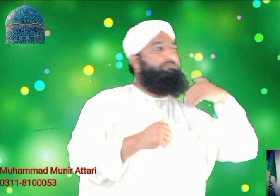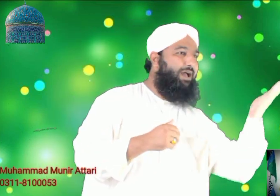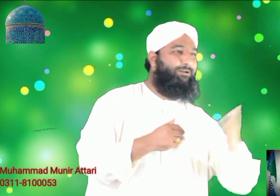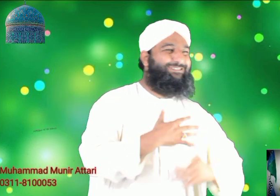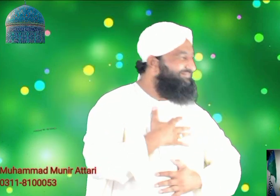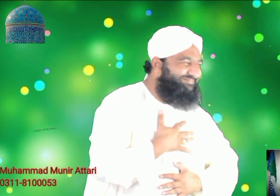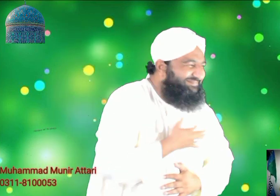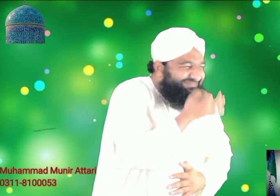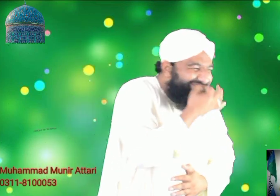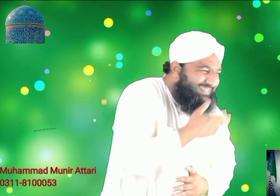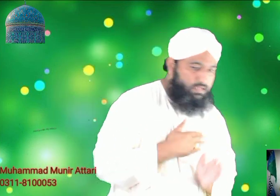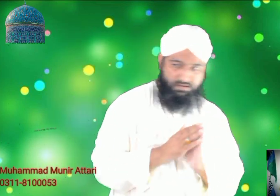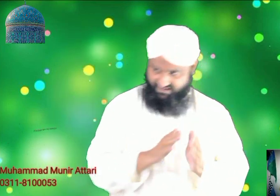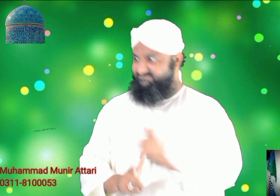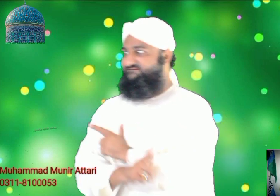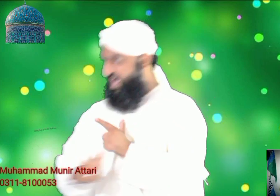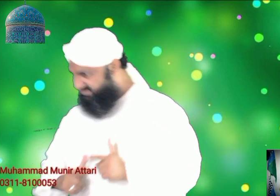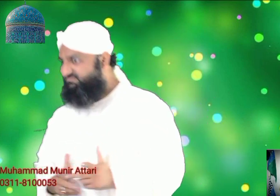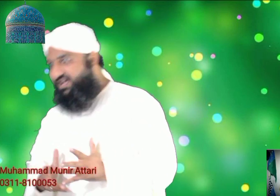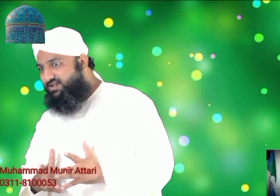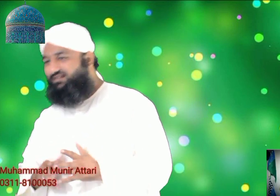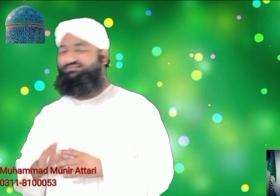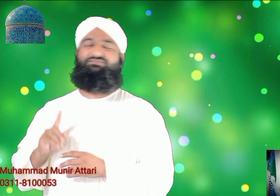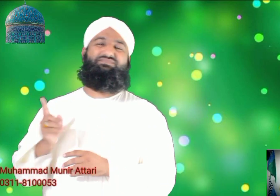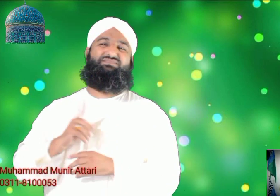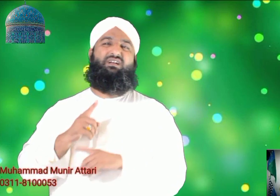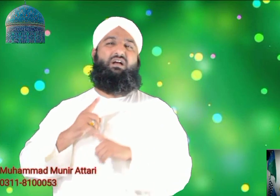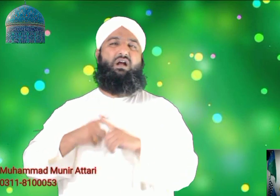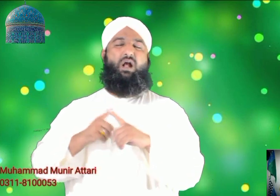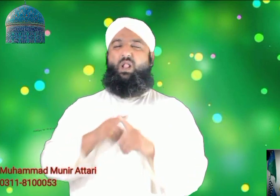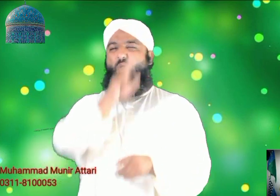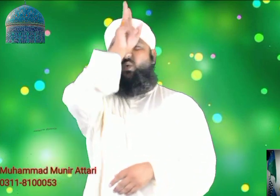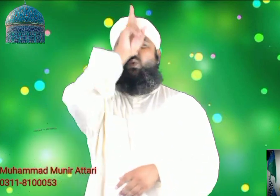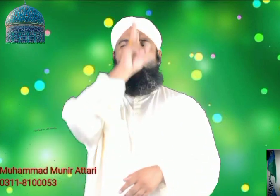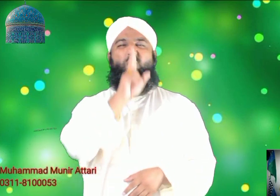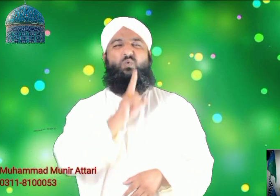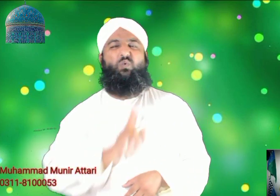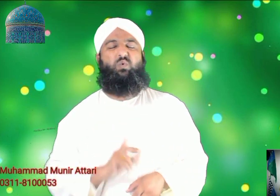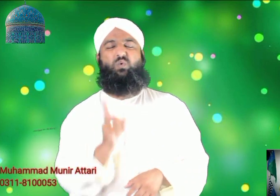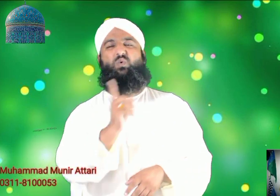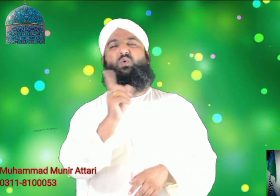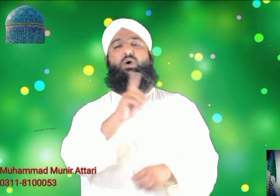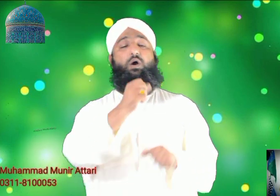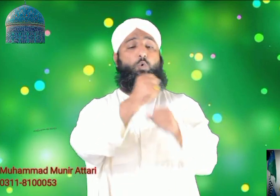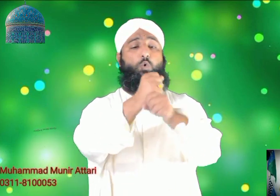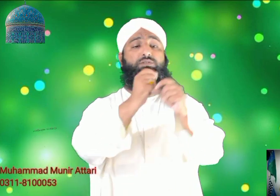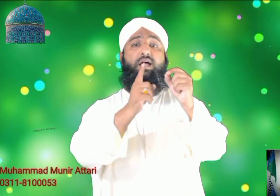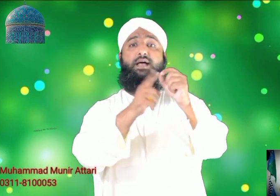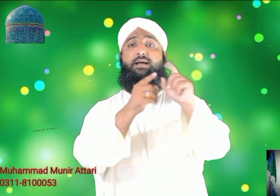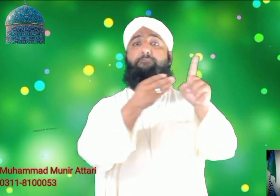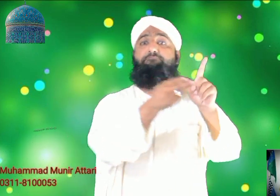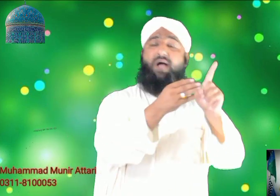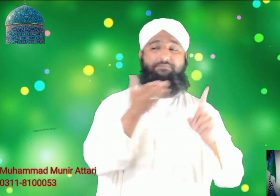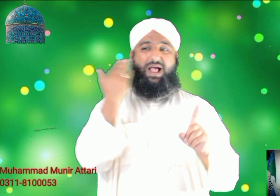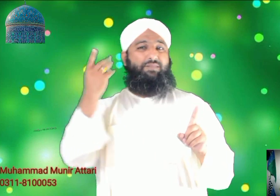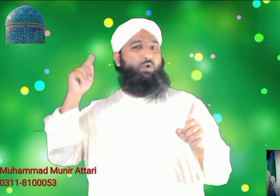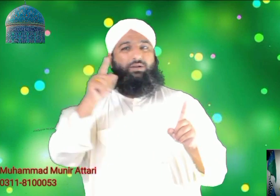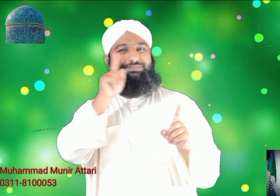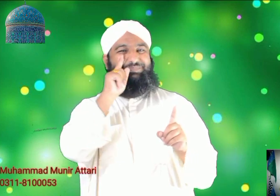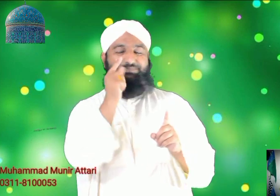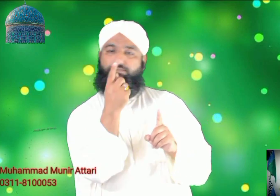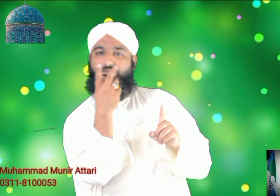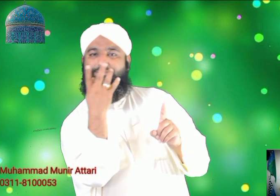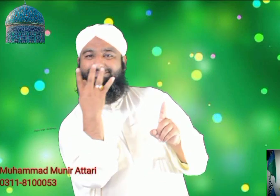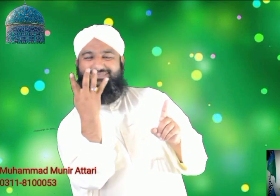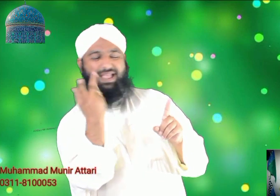ہے، پھر تو یہ بیکار منافقت ہو گئی نا کہ ظاہر میں کچھ ہے باطن میں کچھ ہے۔ دیکھو غوث پاک کے ساتھ جس نے چند راتیں گزاری، وہ کیا کہتے ہیں؟